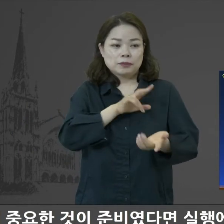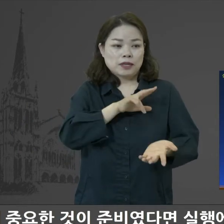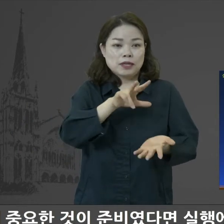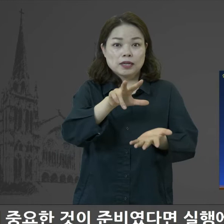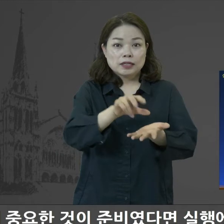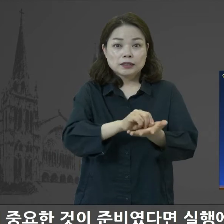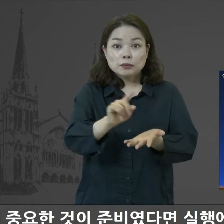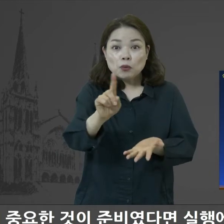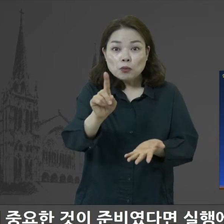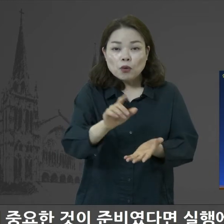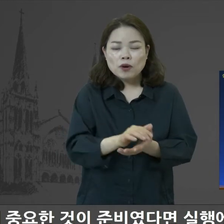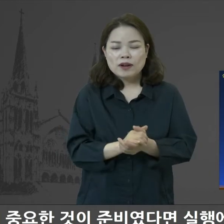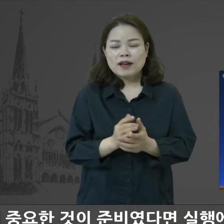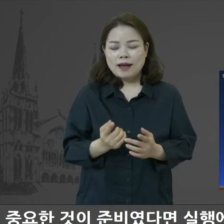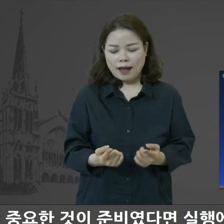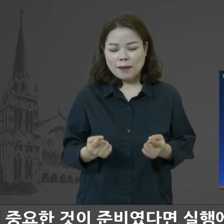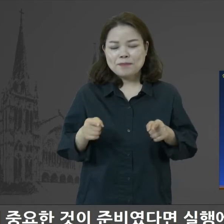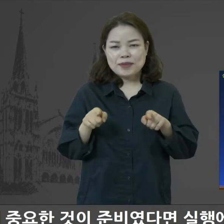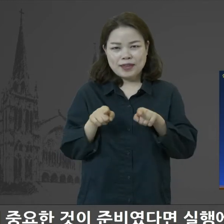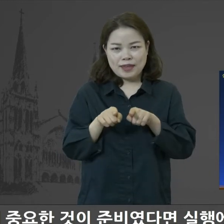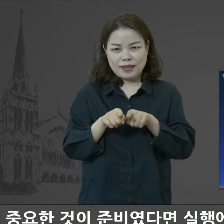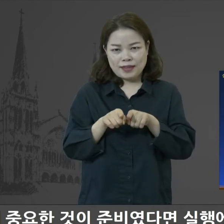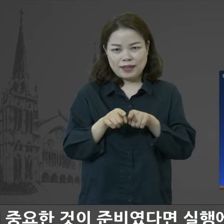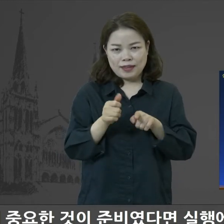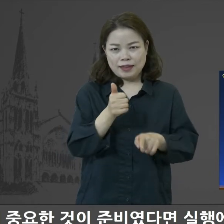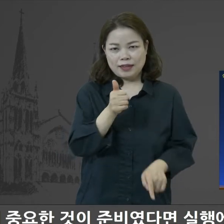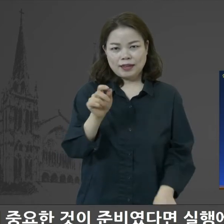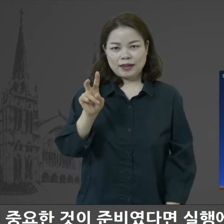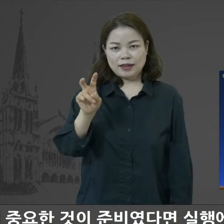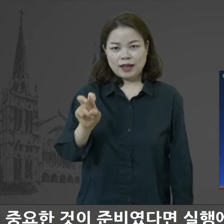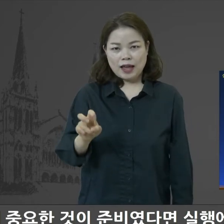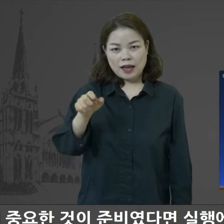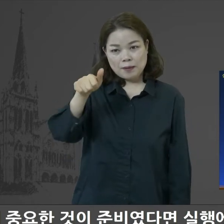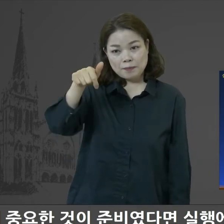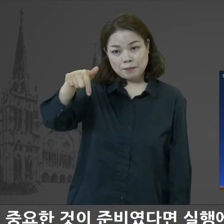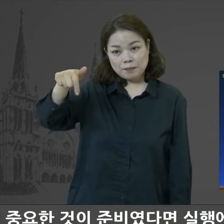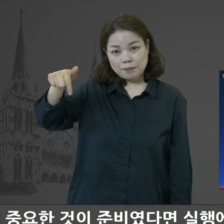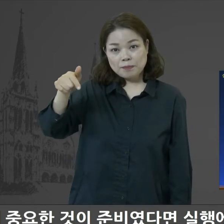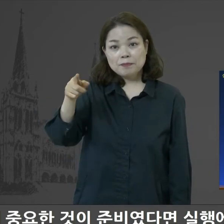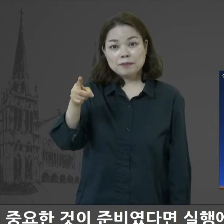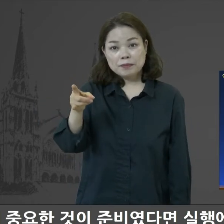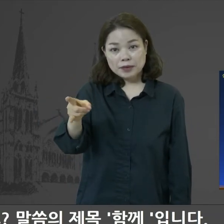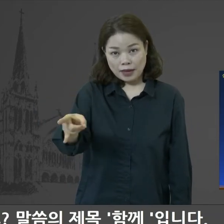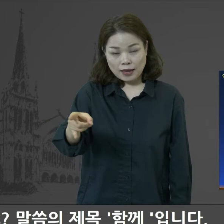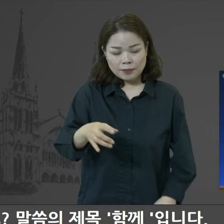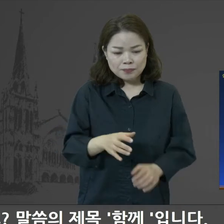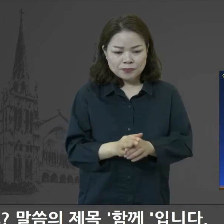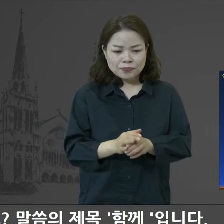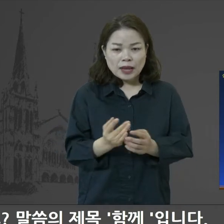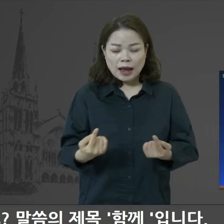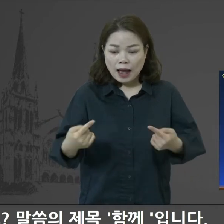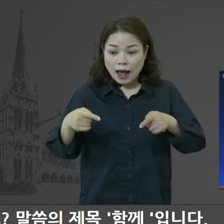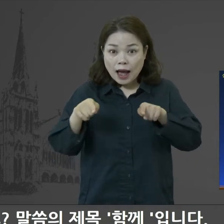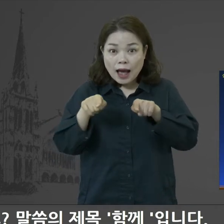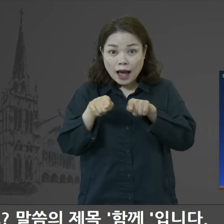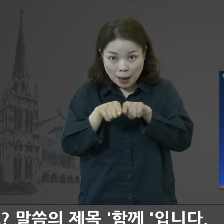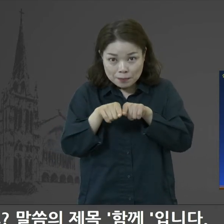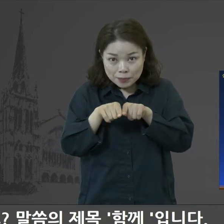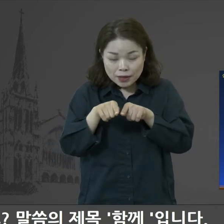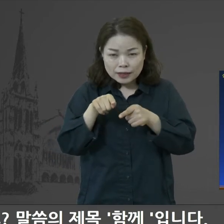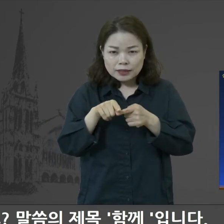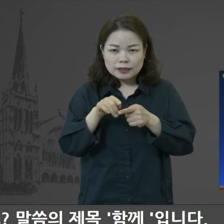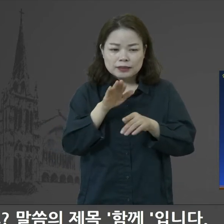바랍니다. 무엇입니까? 함께. 바로 함께의 원리입니다. 저는 오늘 준비에 이어서